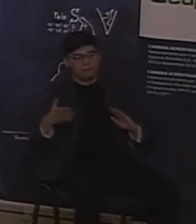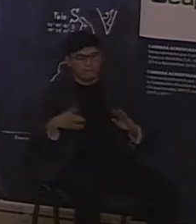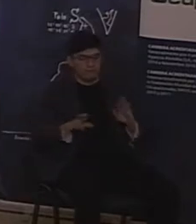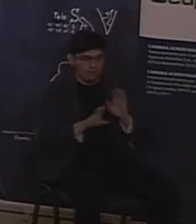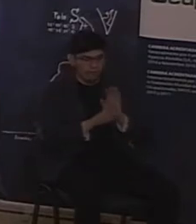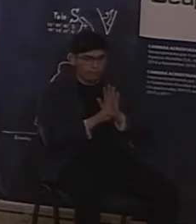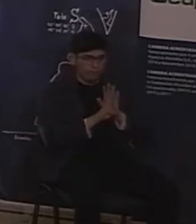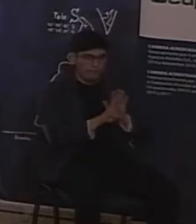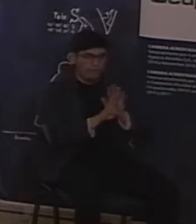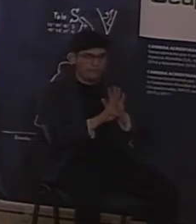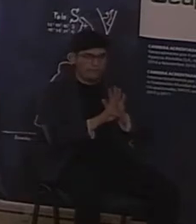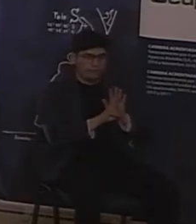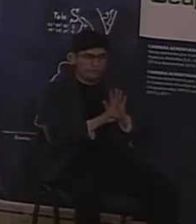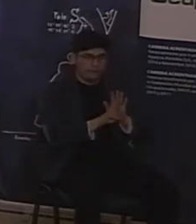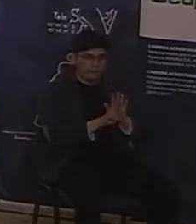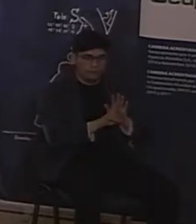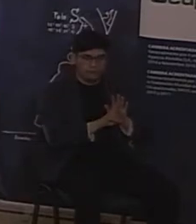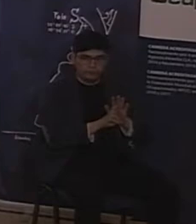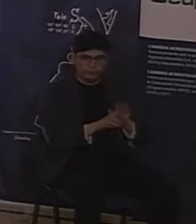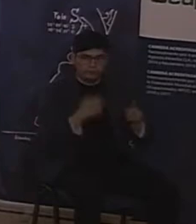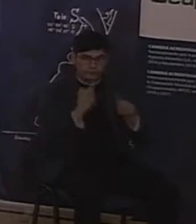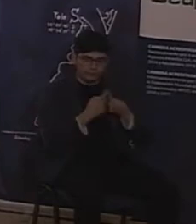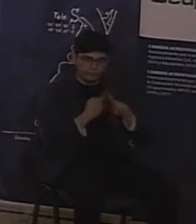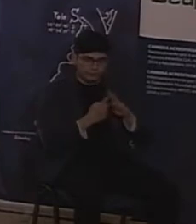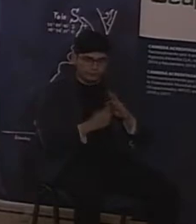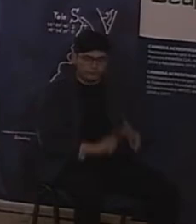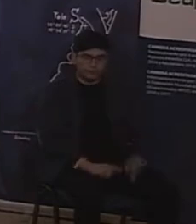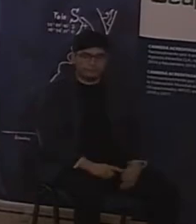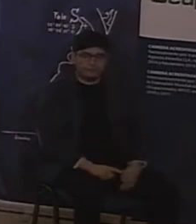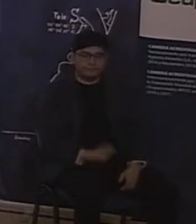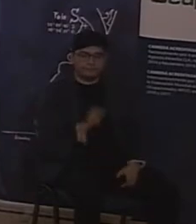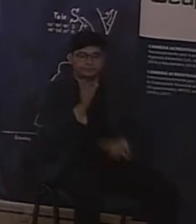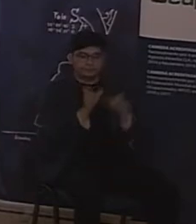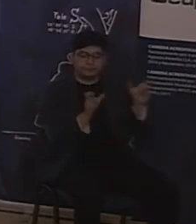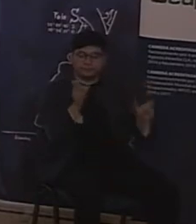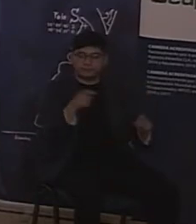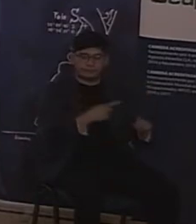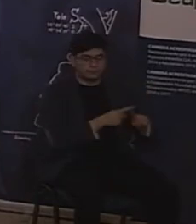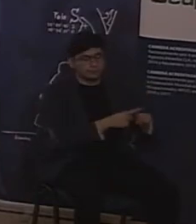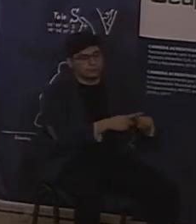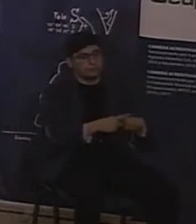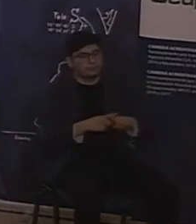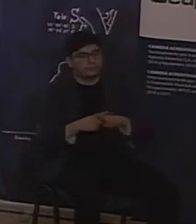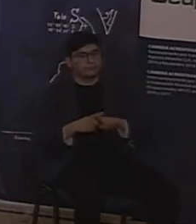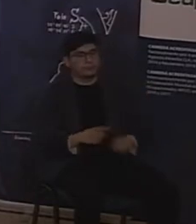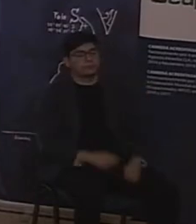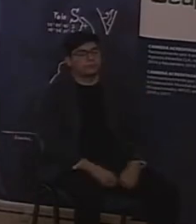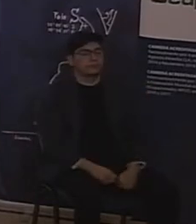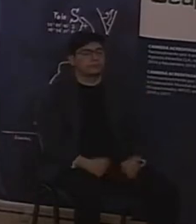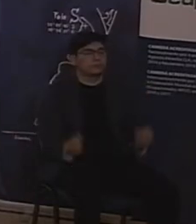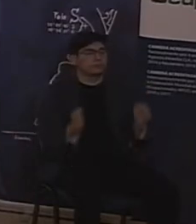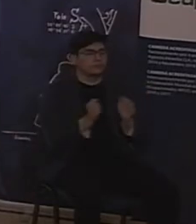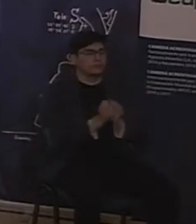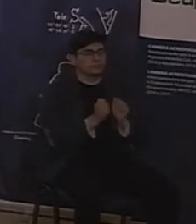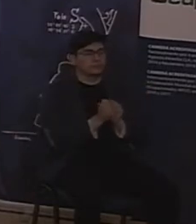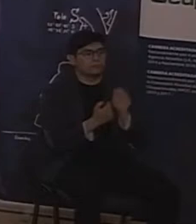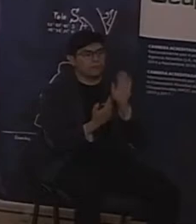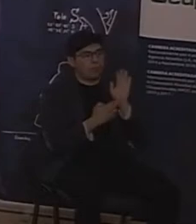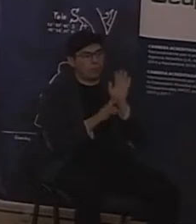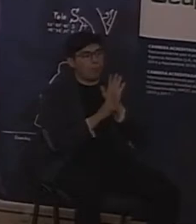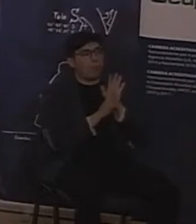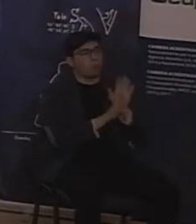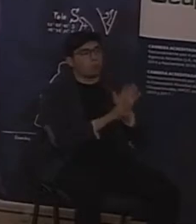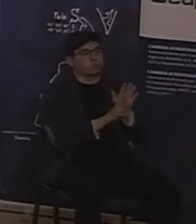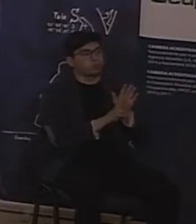de los distintos estados pero de la sociedad civil en colaboración directa con los representantes de los estados incluso